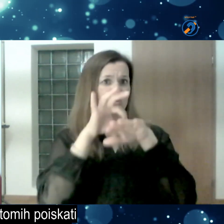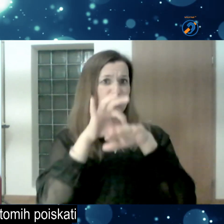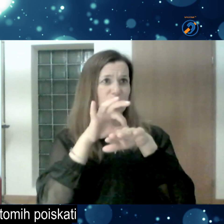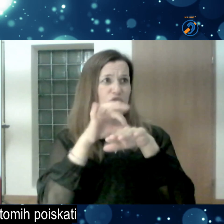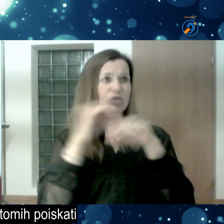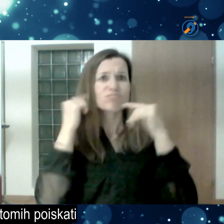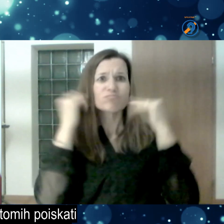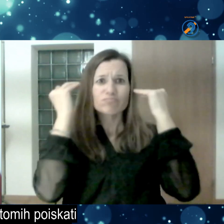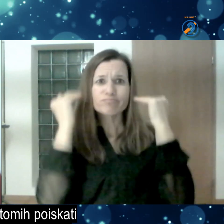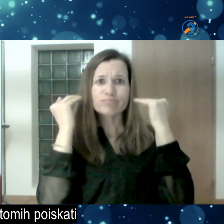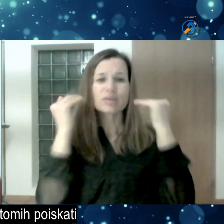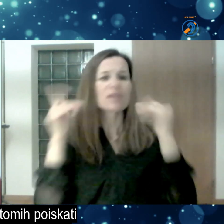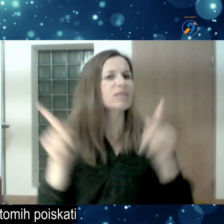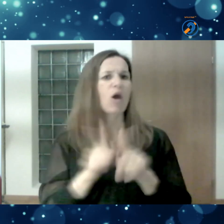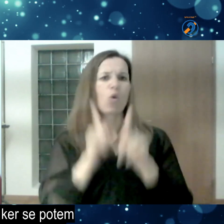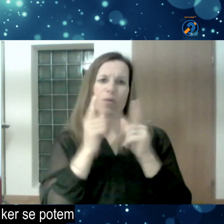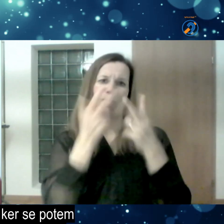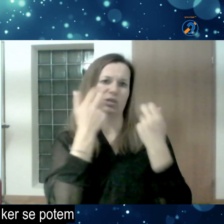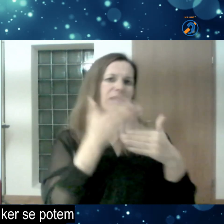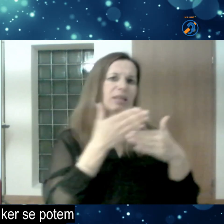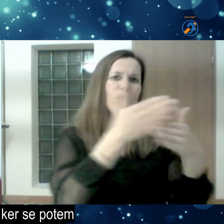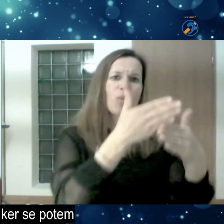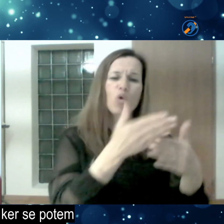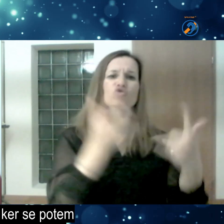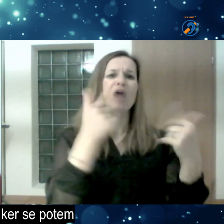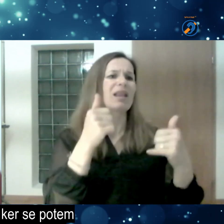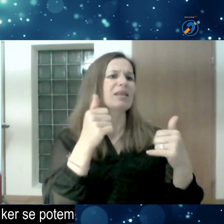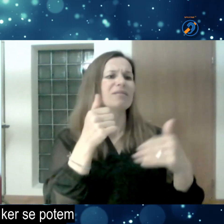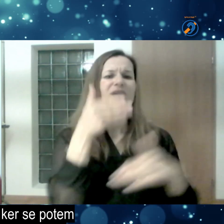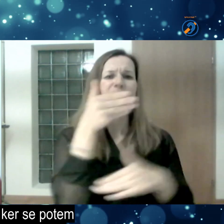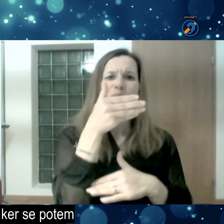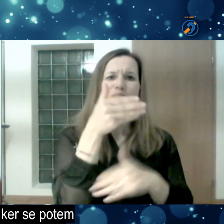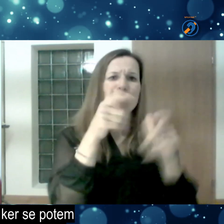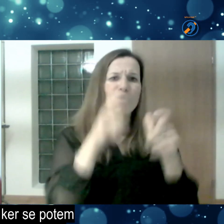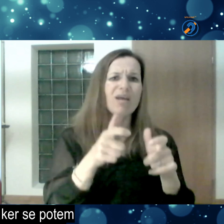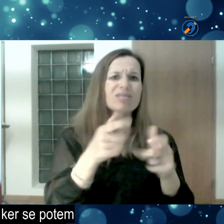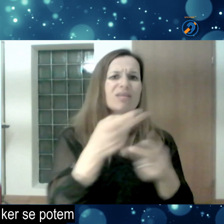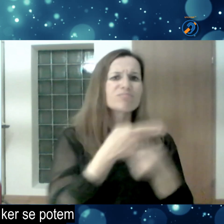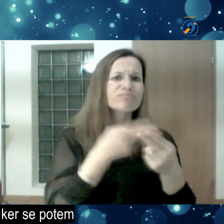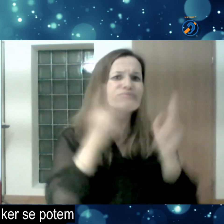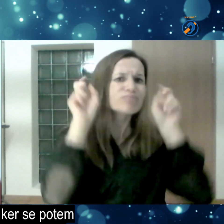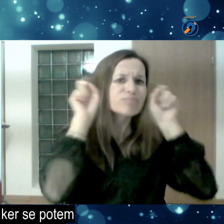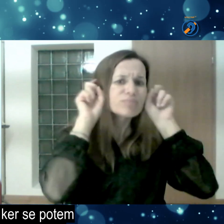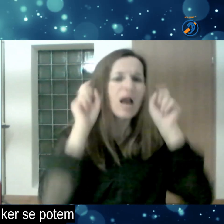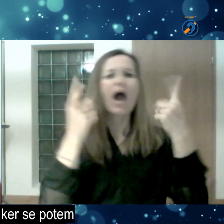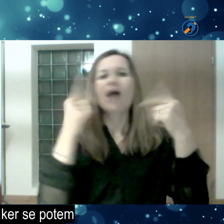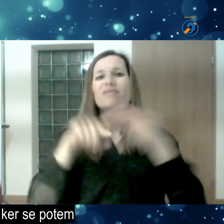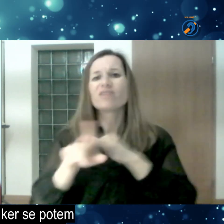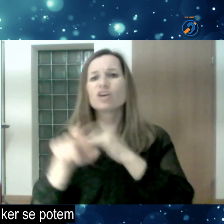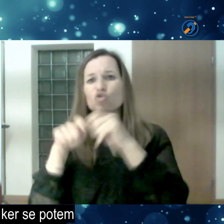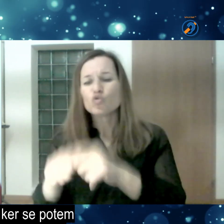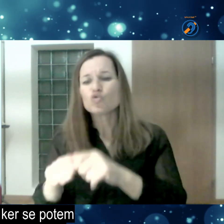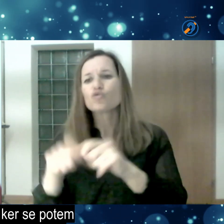takoj poiskati pomoč ali pri dobaviteljih ali pa v društvu, kjer se potem vsa zadeva precej